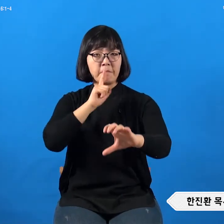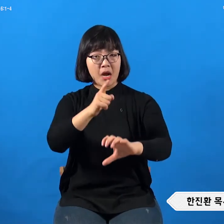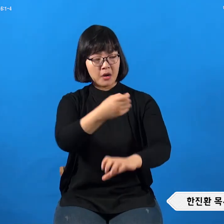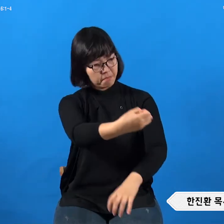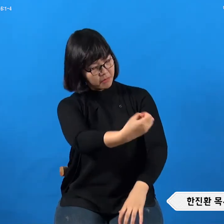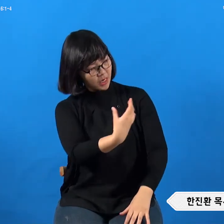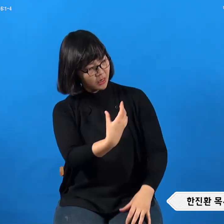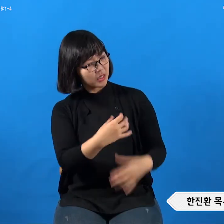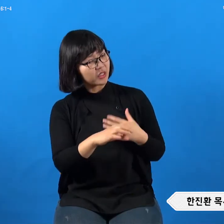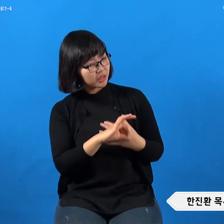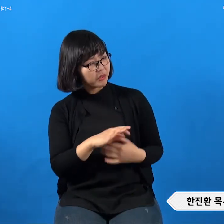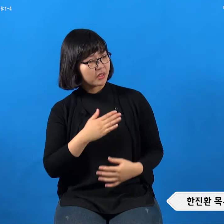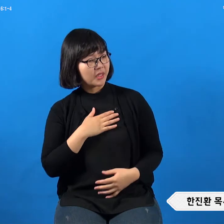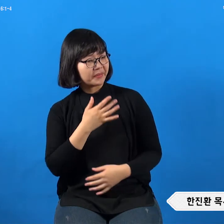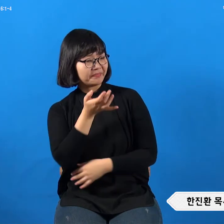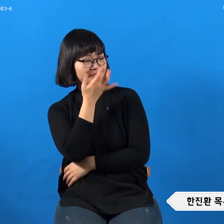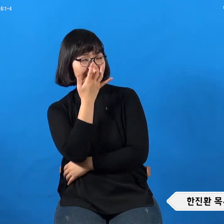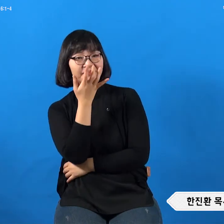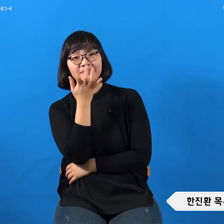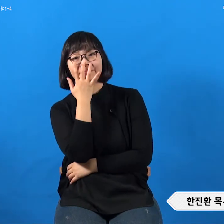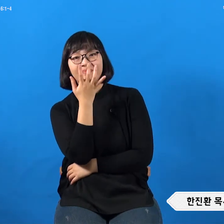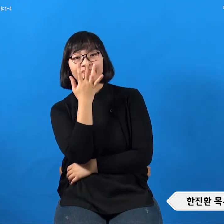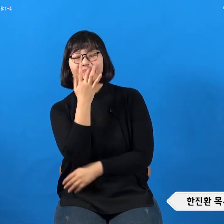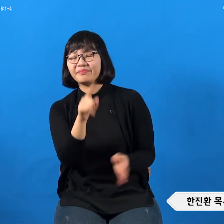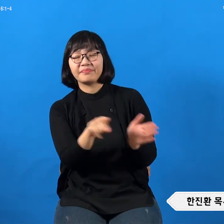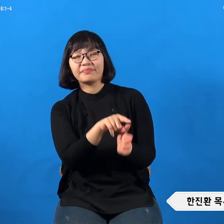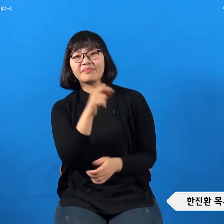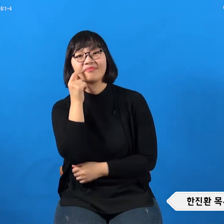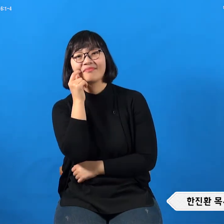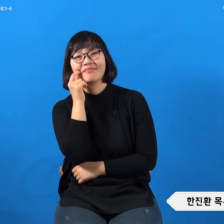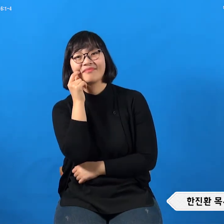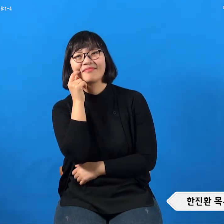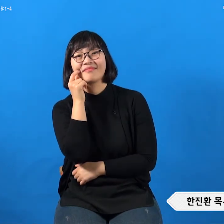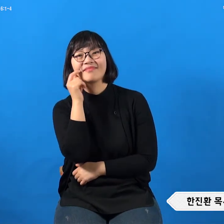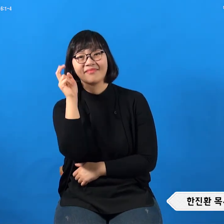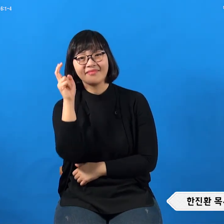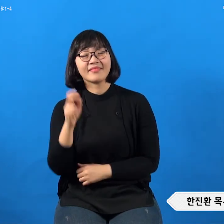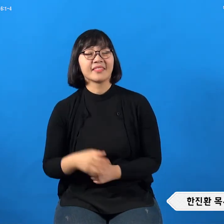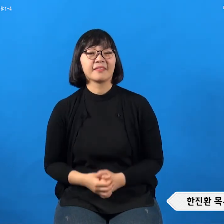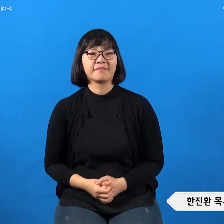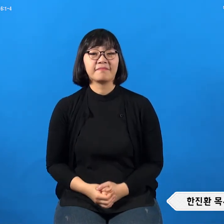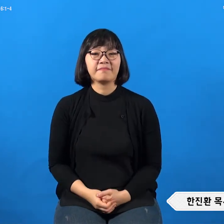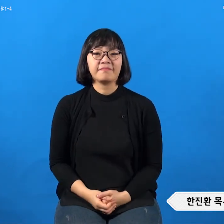그랬다면 저는 별로 신빙성이 있다고 생각을 안 했을 겁니다.